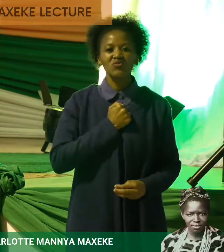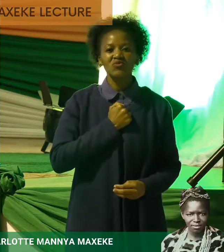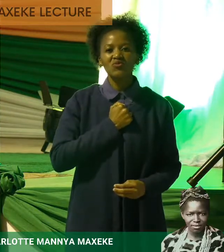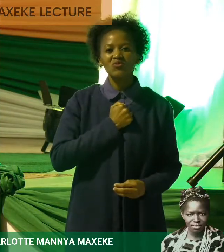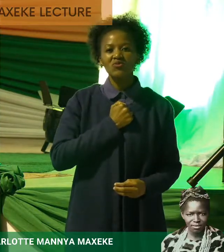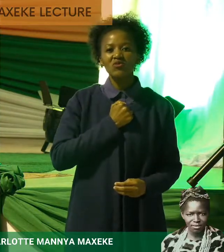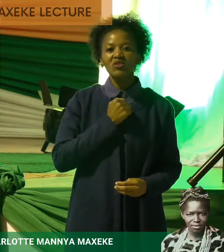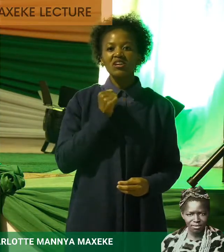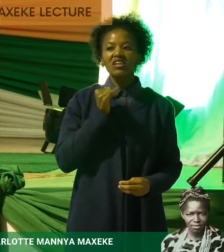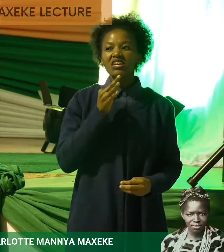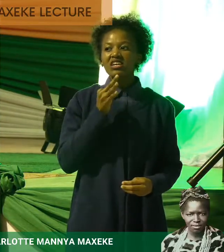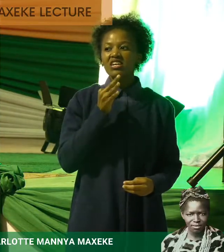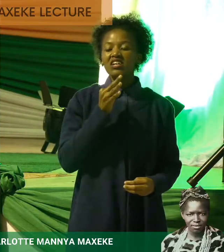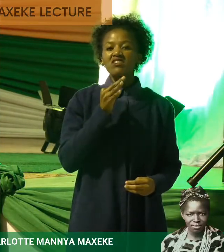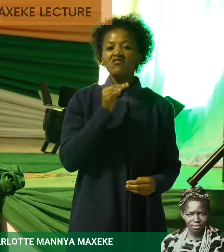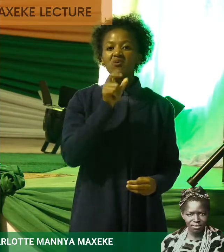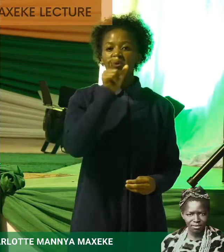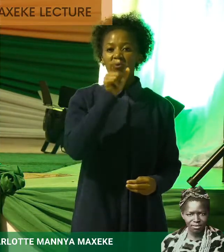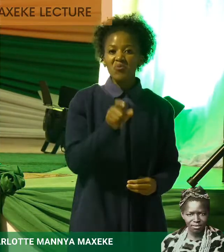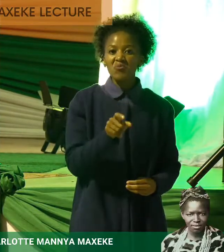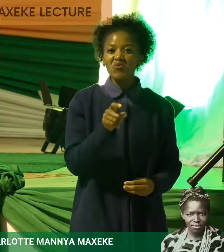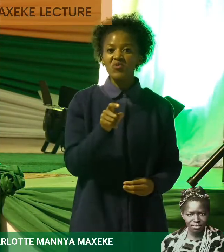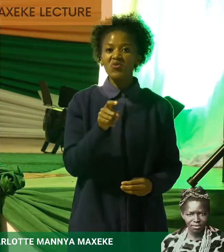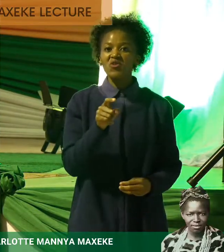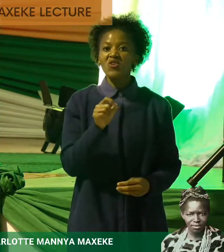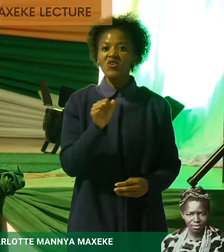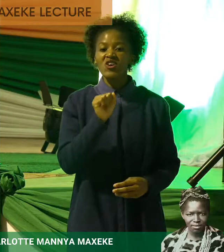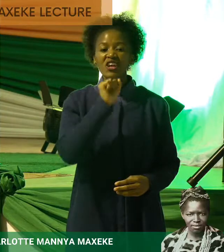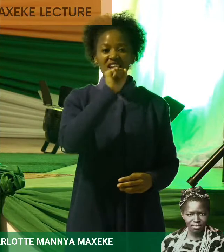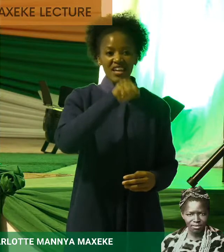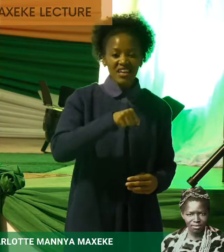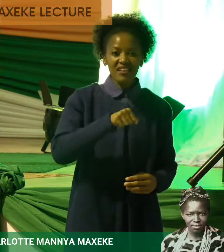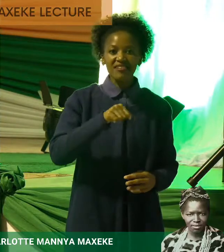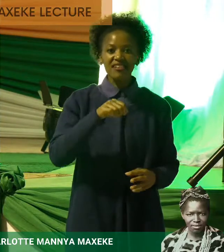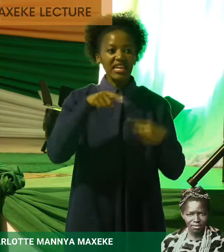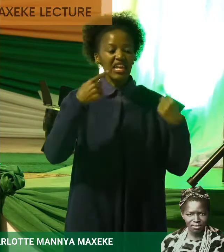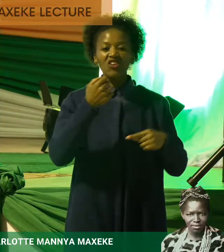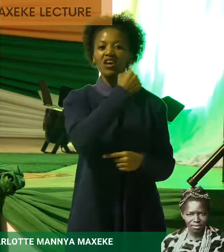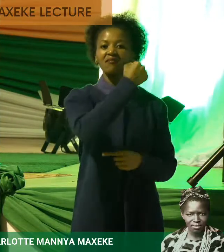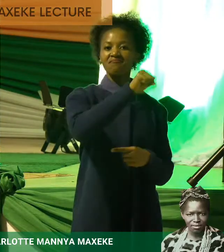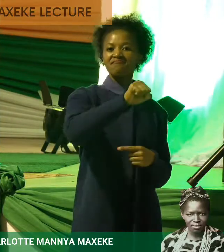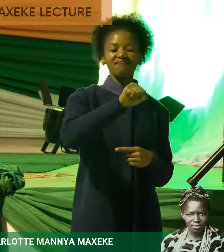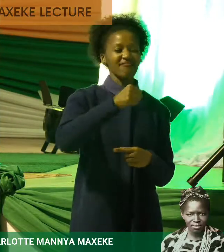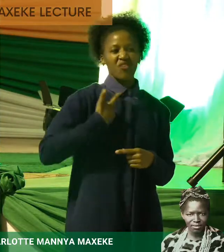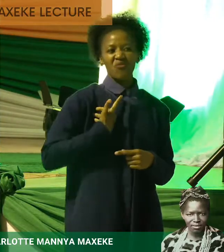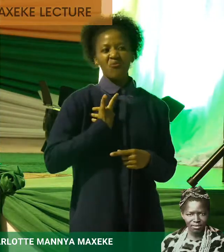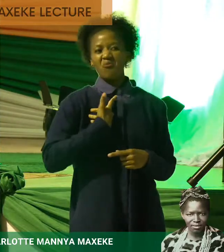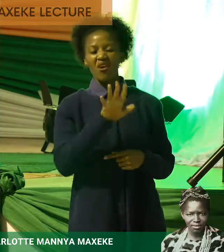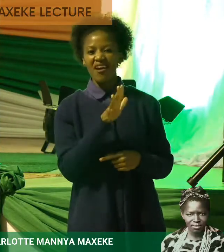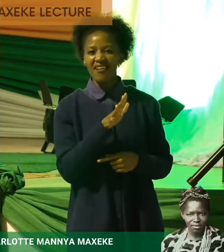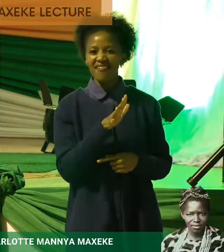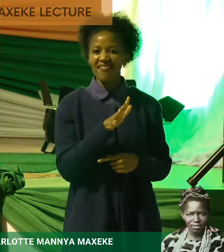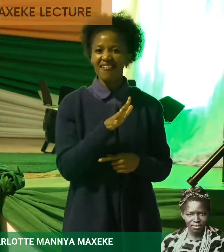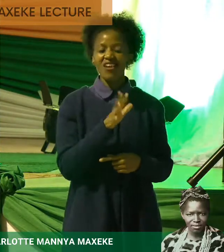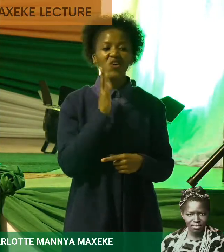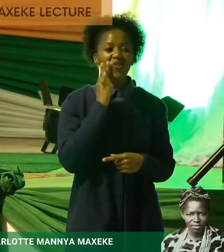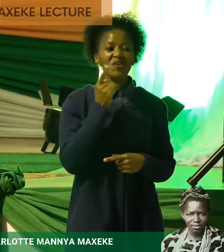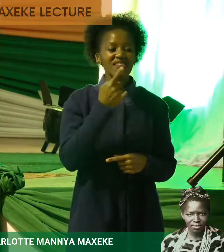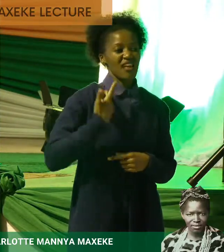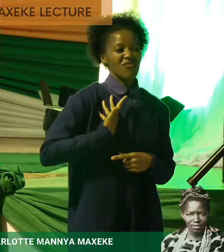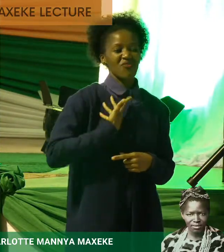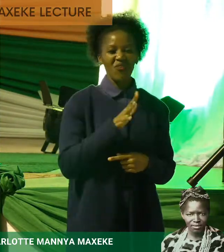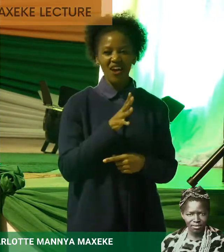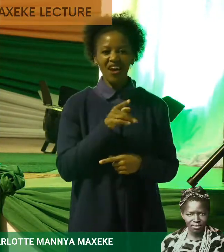Umntu uba wayethe okuwe kanti akuthiwa akasathi ngoku hayi andikufuni. Xa ethe andikufuni wena